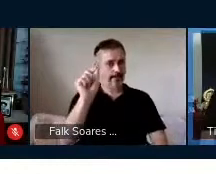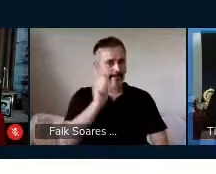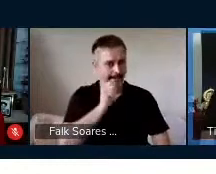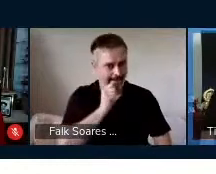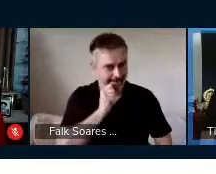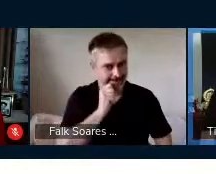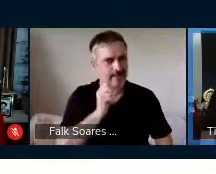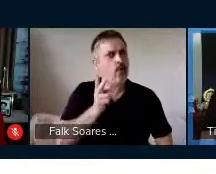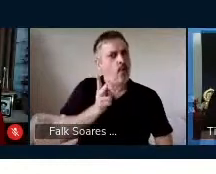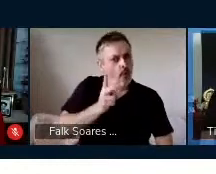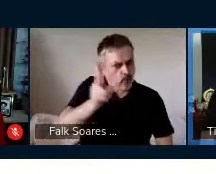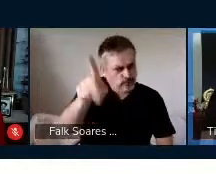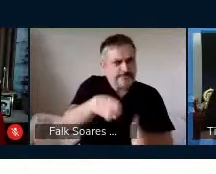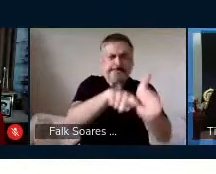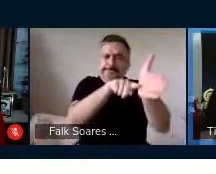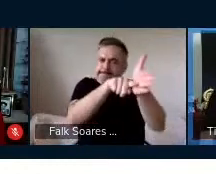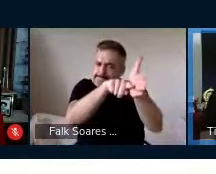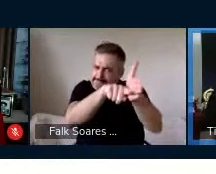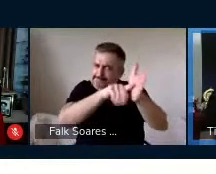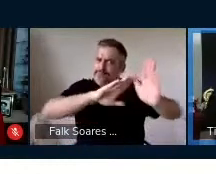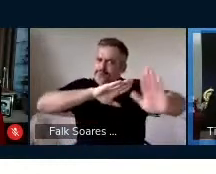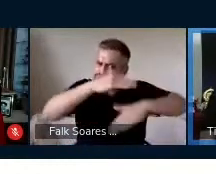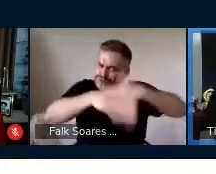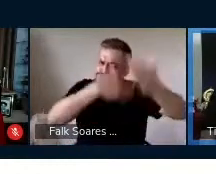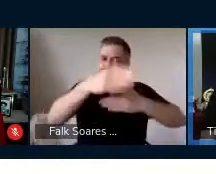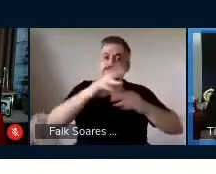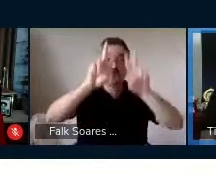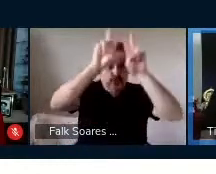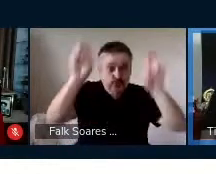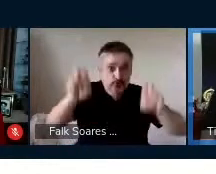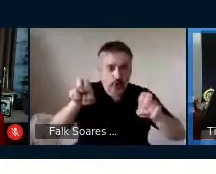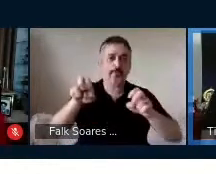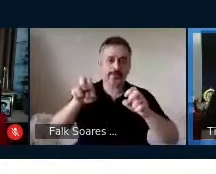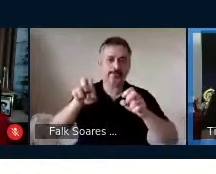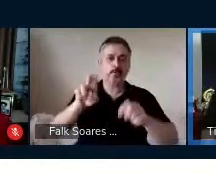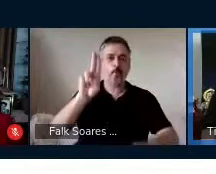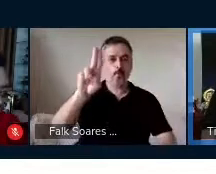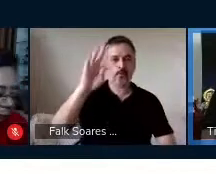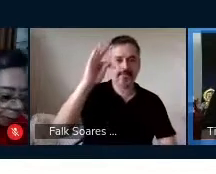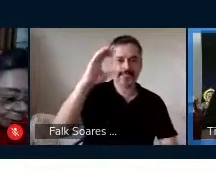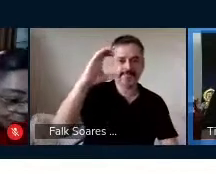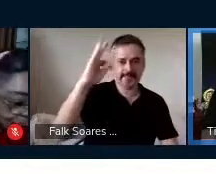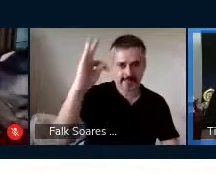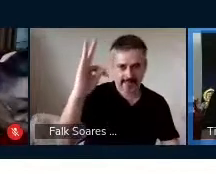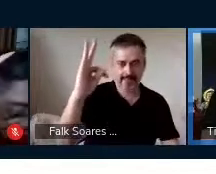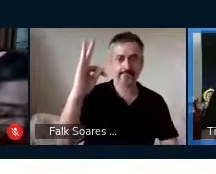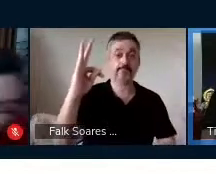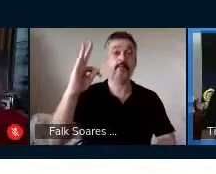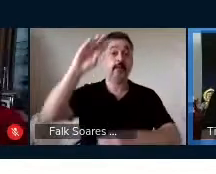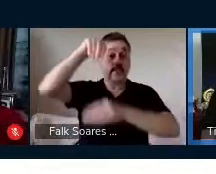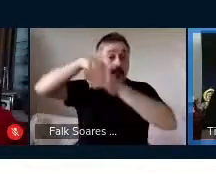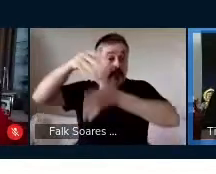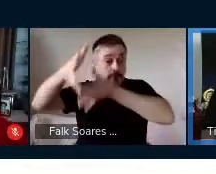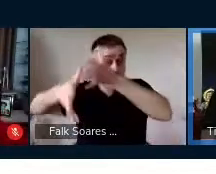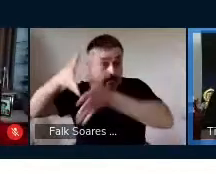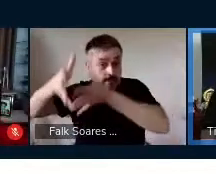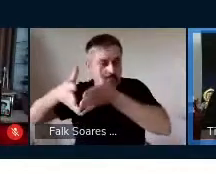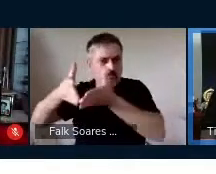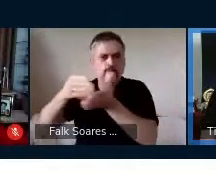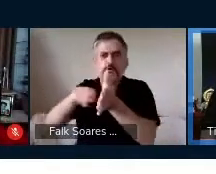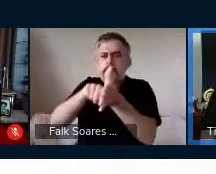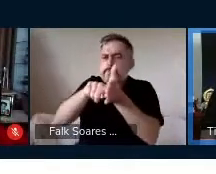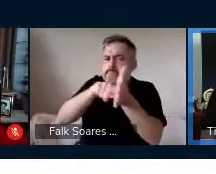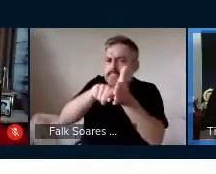É importante ressaltar que pretendemos ainda continuar as análises da UTCT em LSB iniciadas